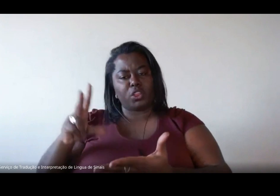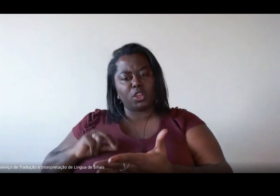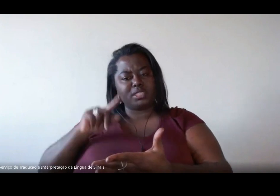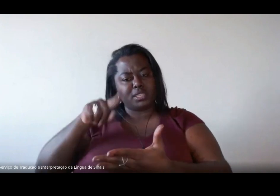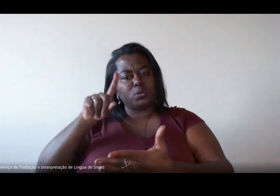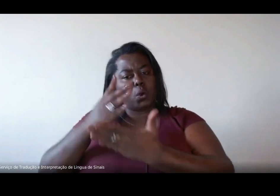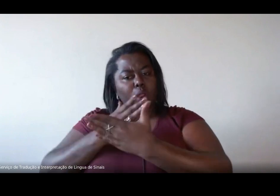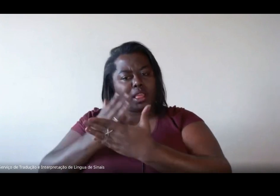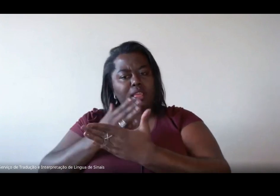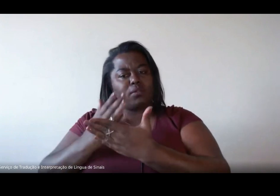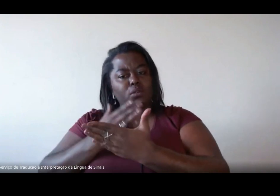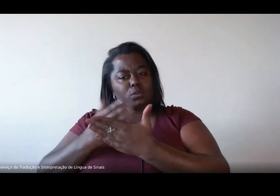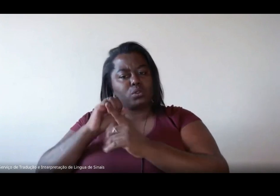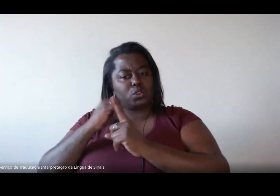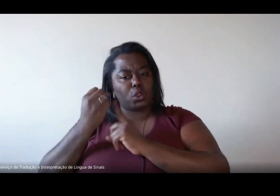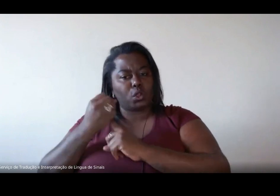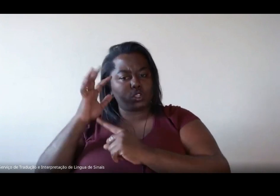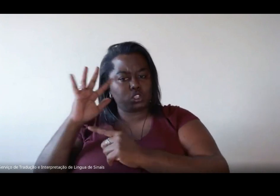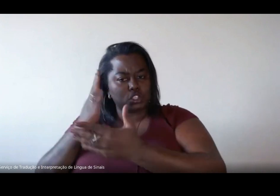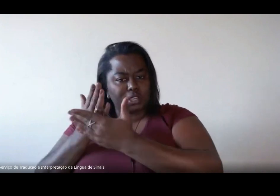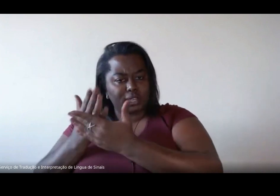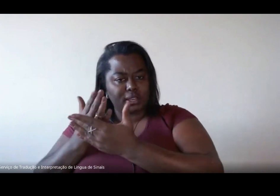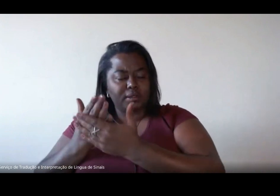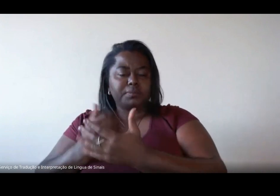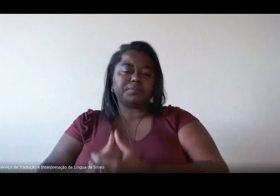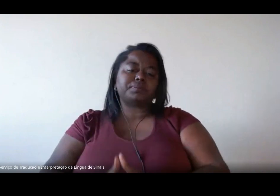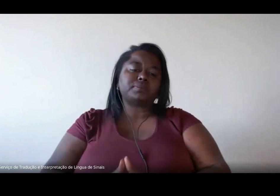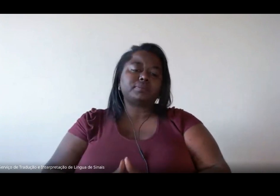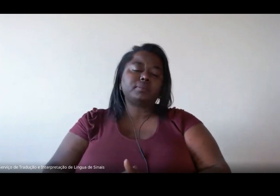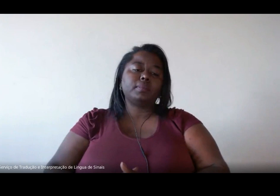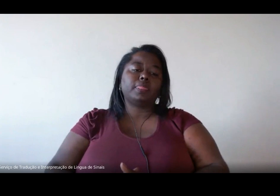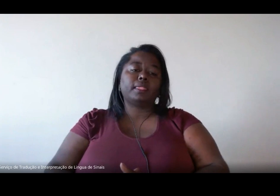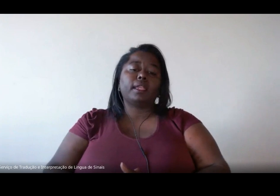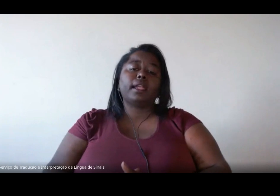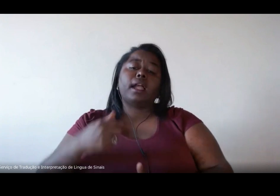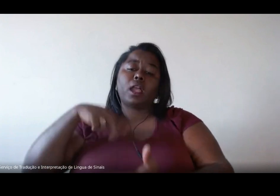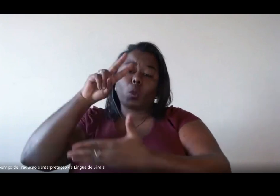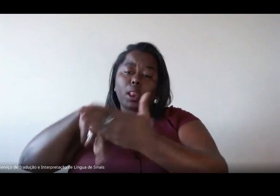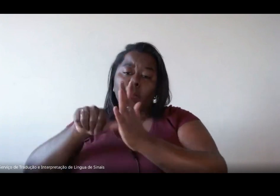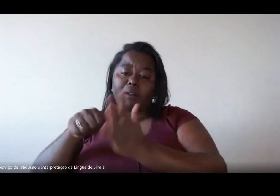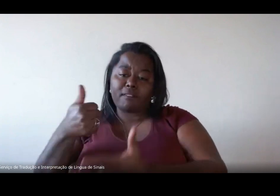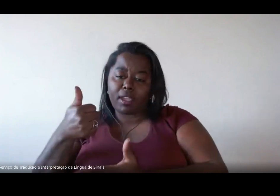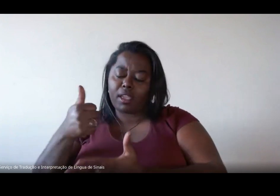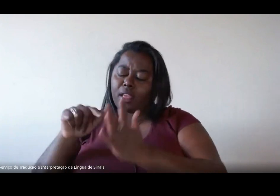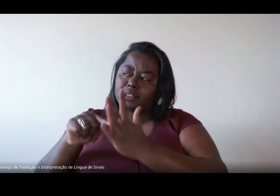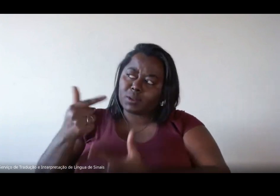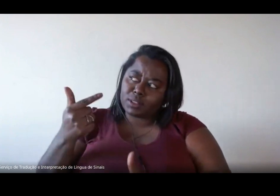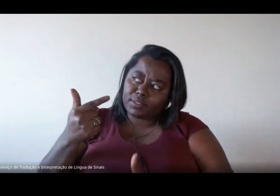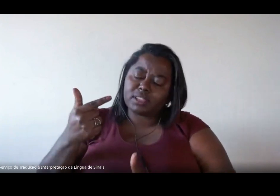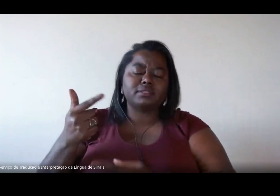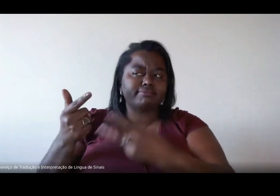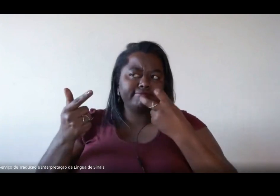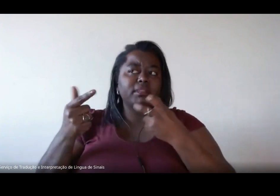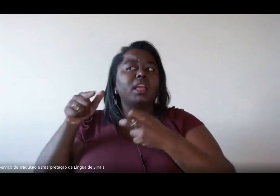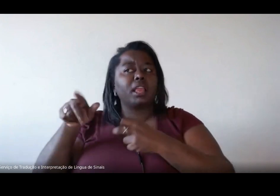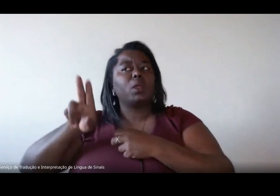sociologia. É isso, análise de discurso, que eu estava acostumada com os livros do Peixe e tudo. Aí depois eu li uma segunda vez, então que eu vi